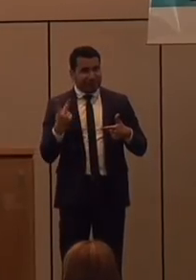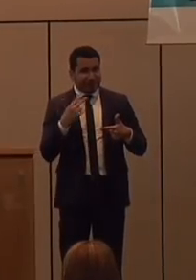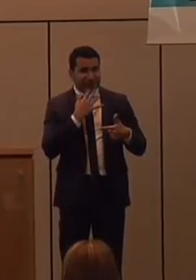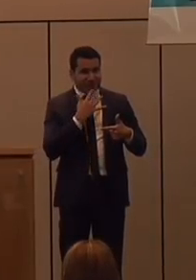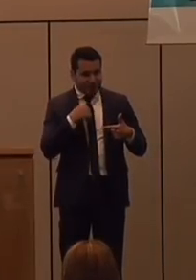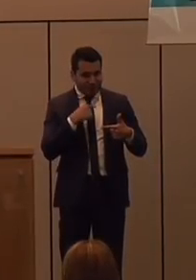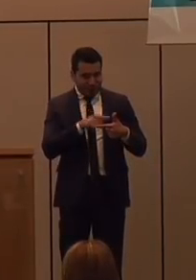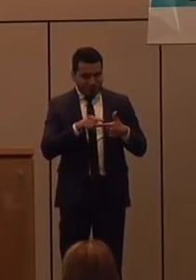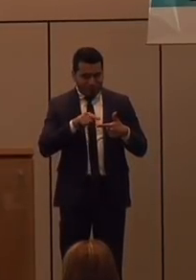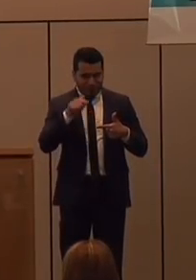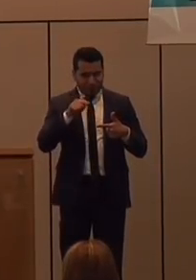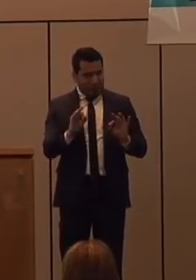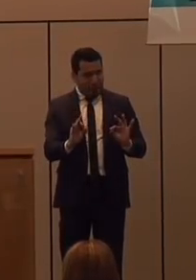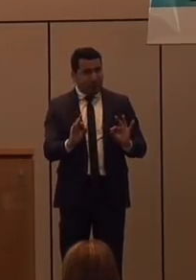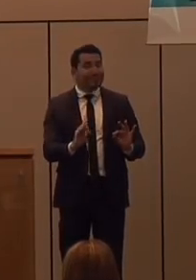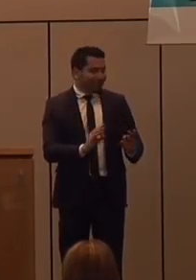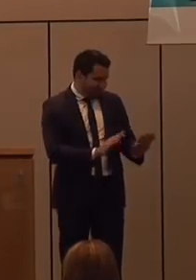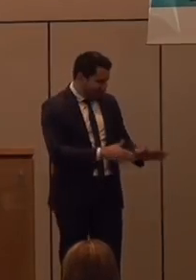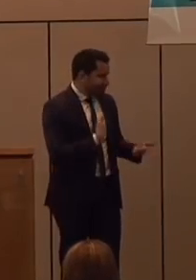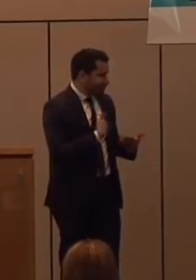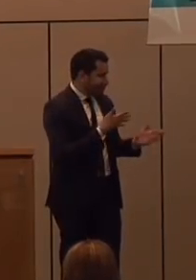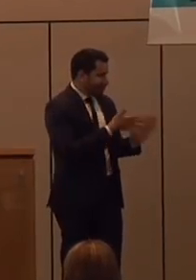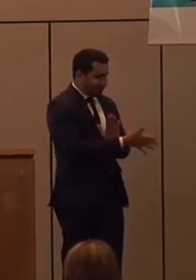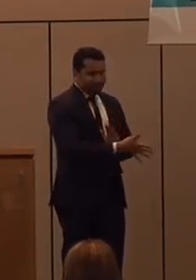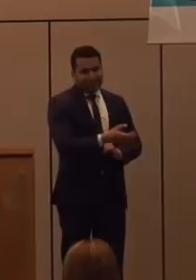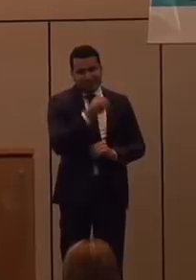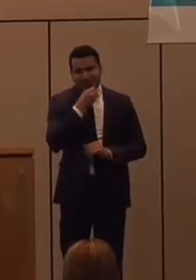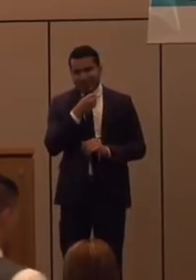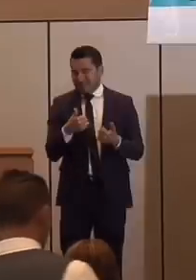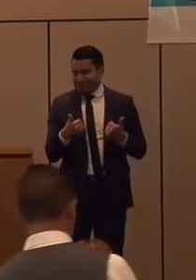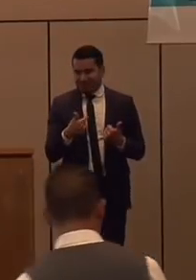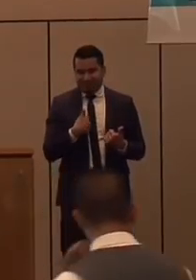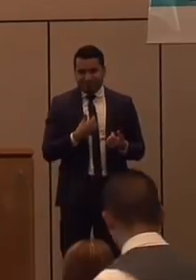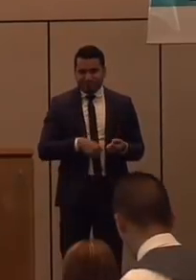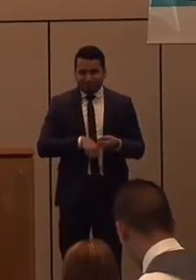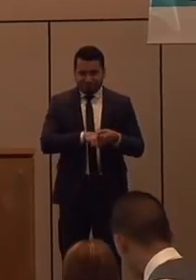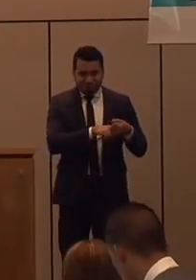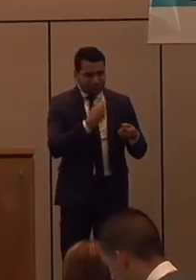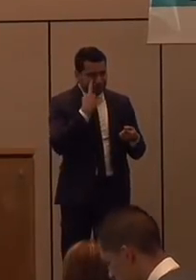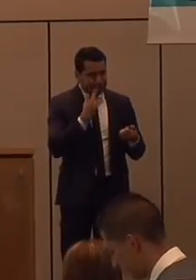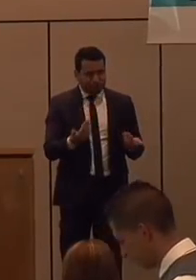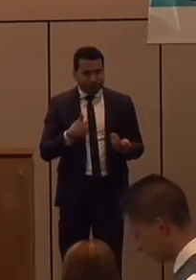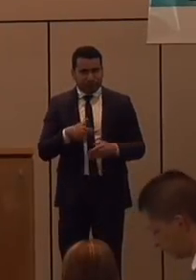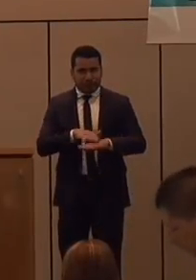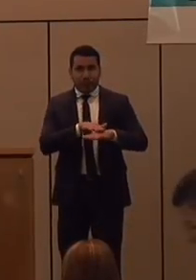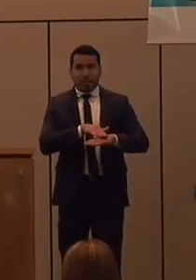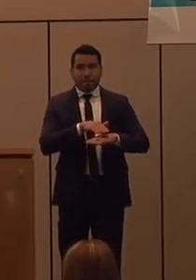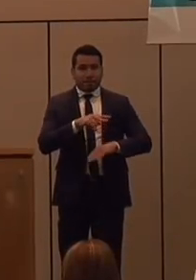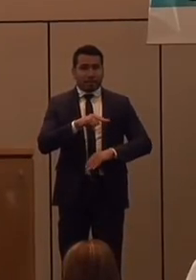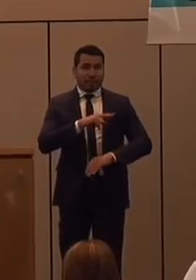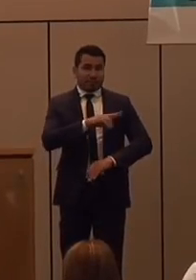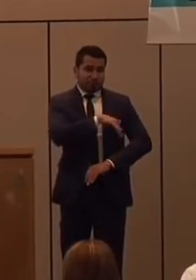es exactamente por eso le tengo que tenía esa buena noticia para apoyar pues toda la gestión que hacen los